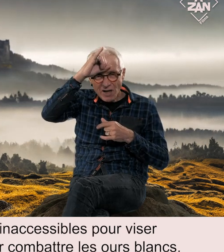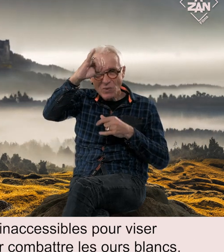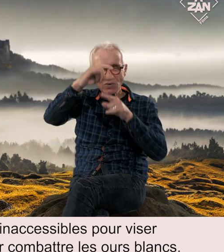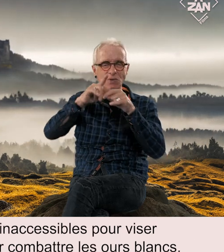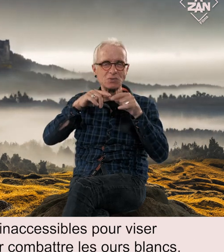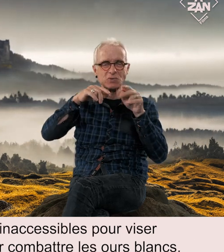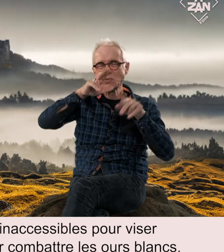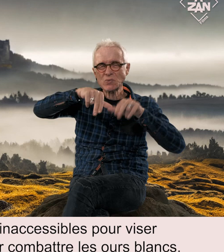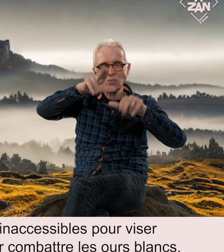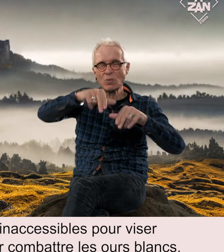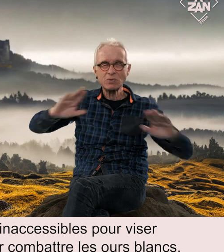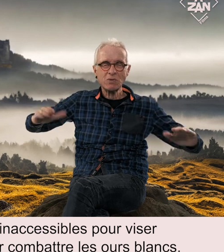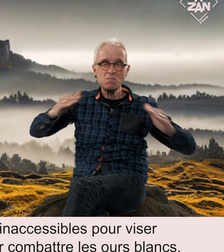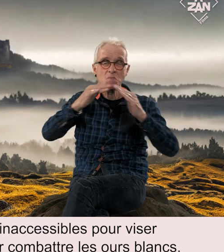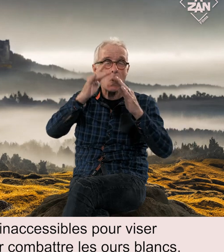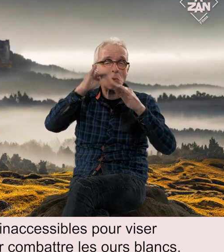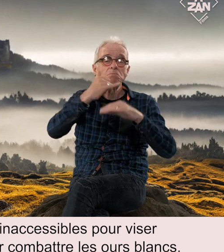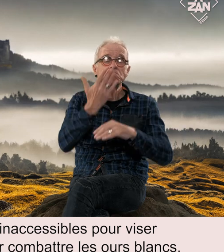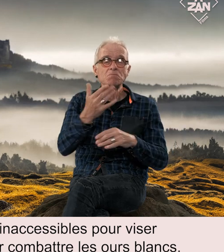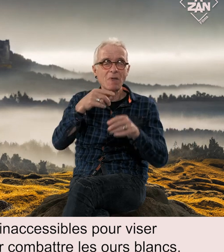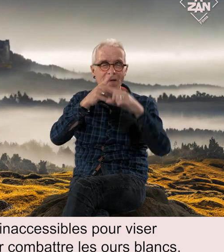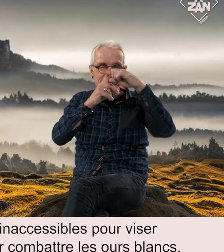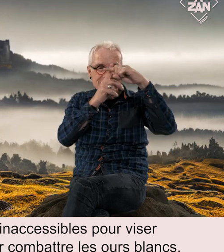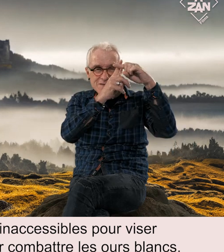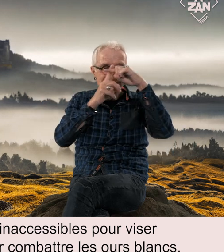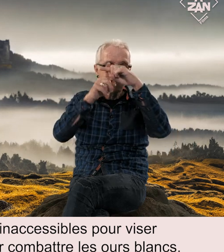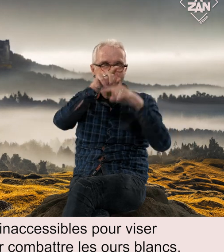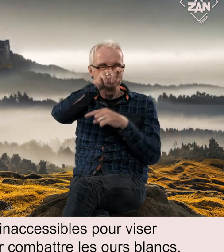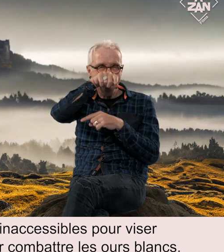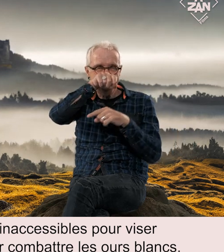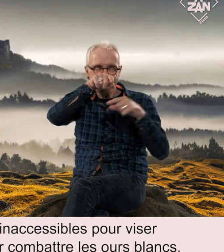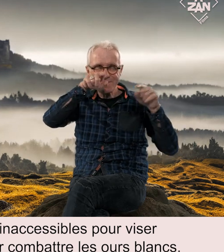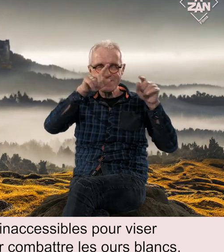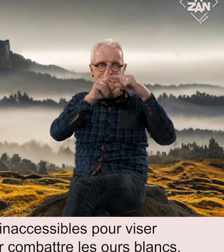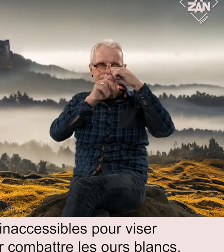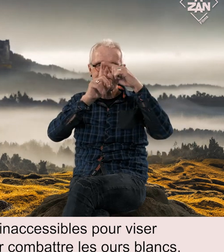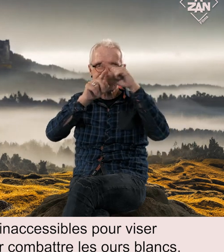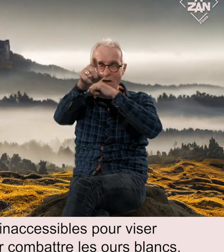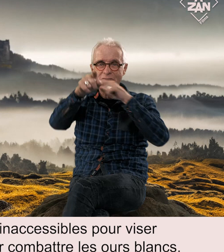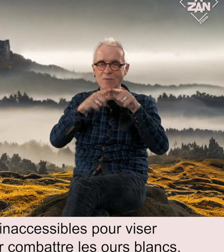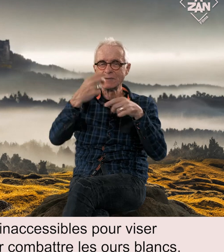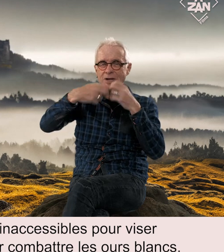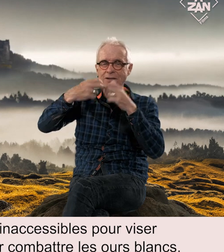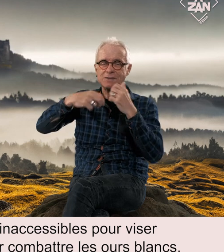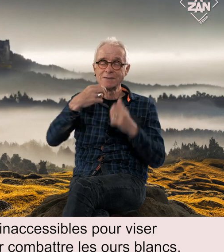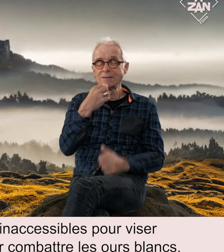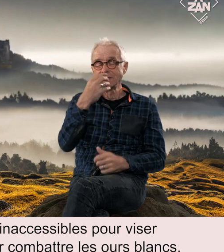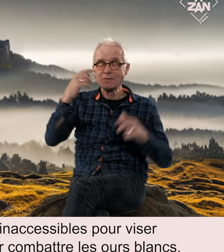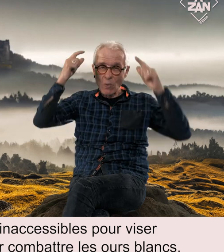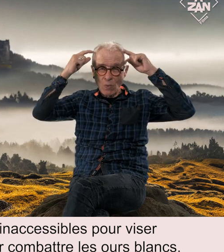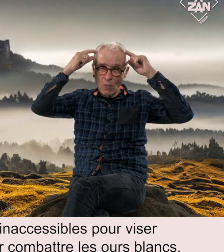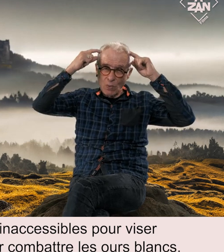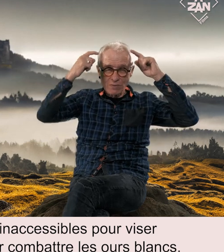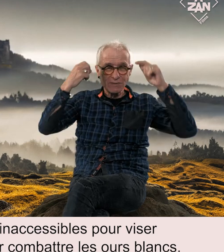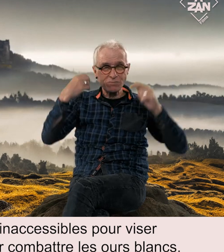atteindre au sommet des monts les plus inaccessibles pour viser mieux les aigles et sur les glaçons de la mer combattre les ours blancs.